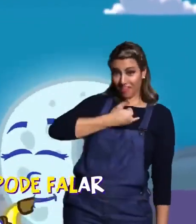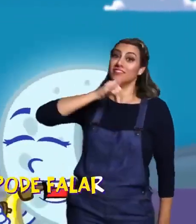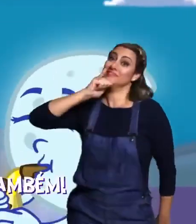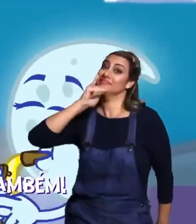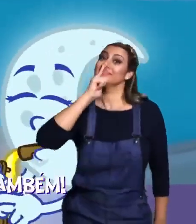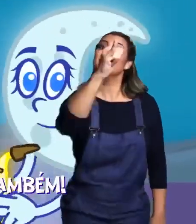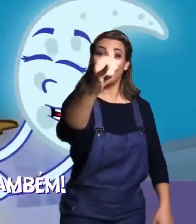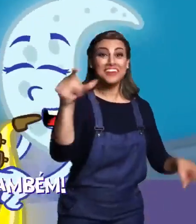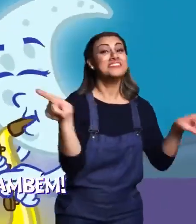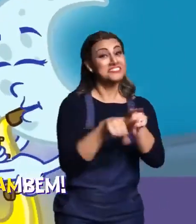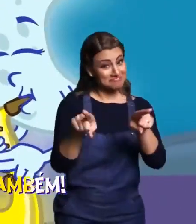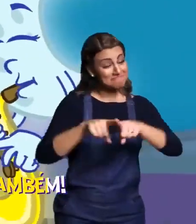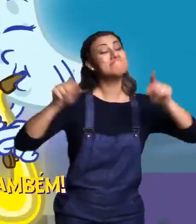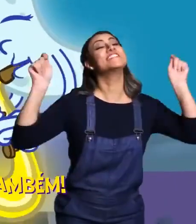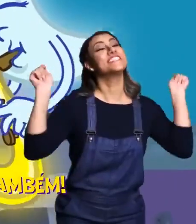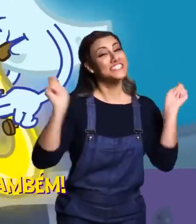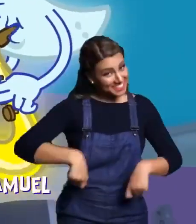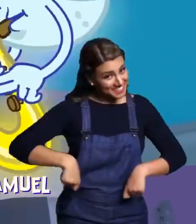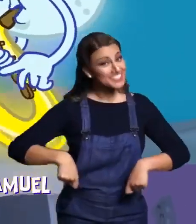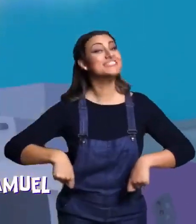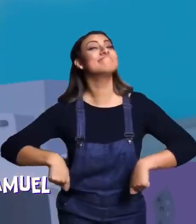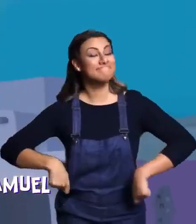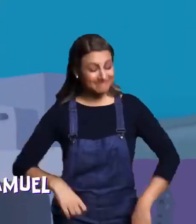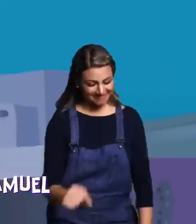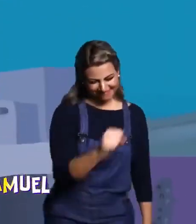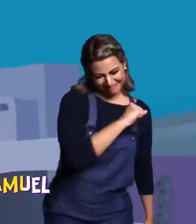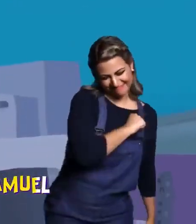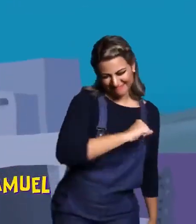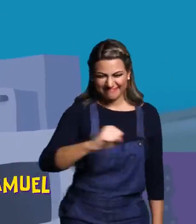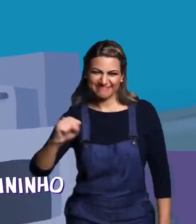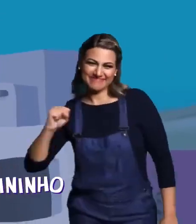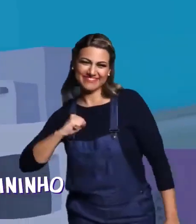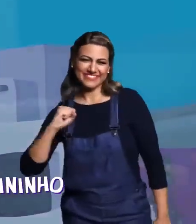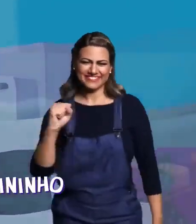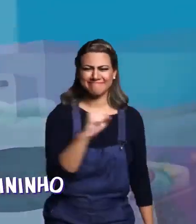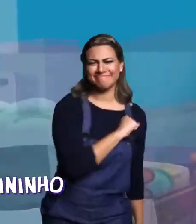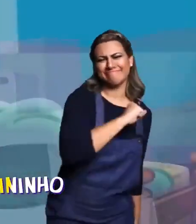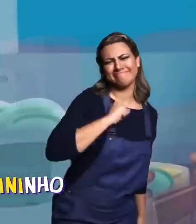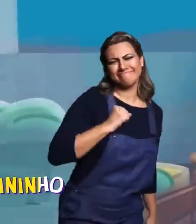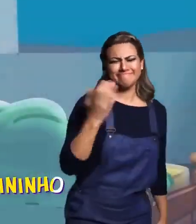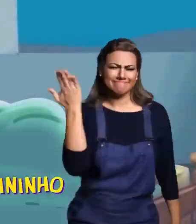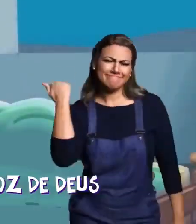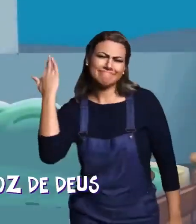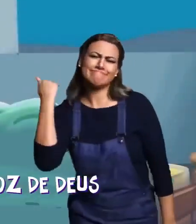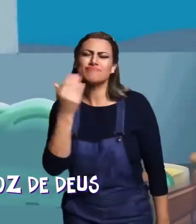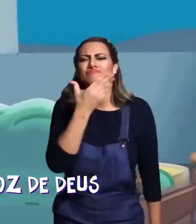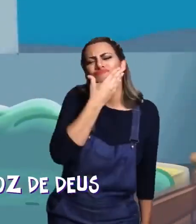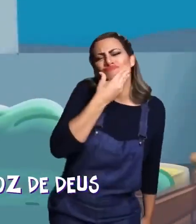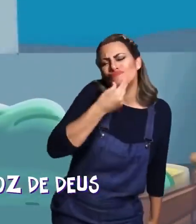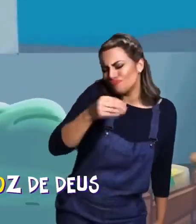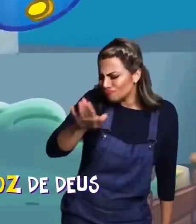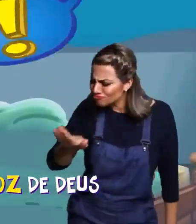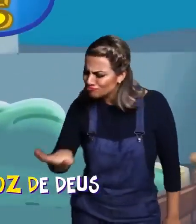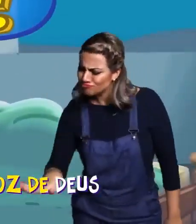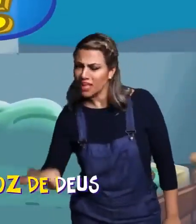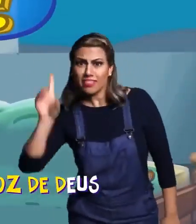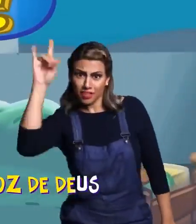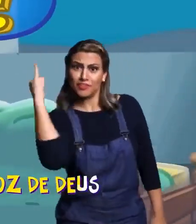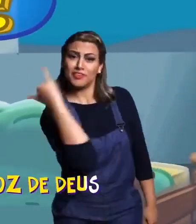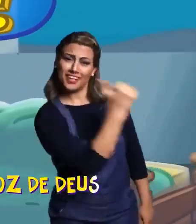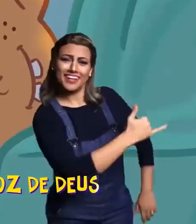pode falar com você também. Samuel, Samuel era um menininho que ouviu a voz